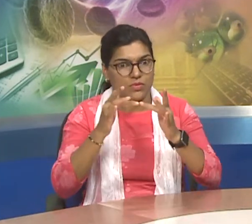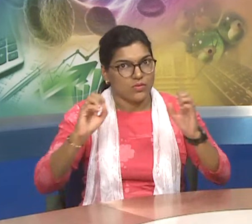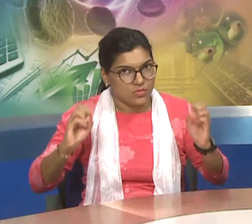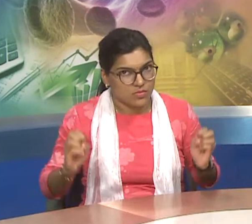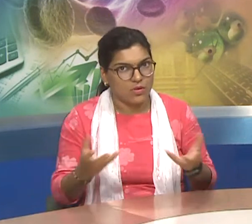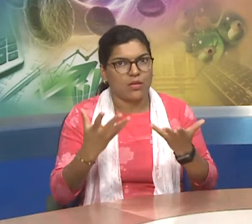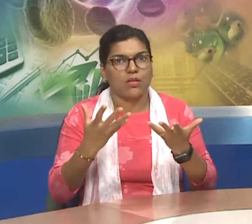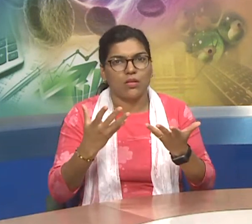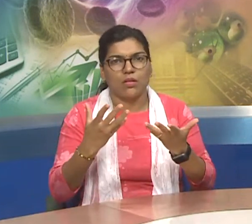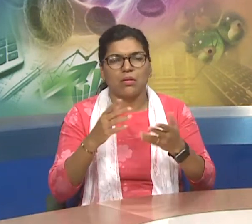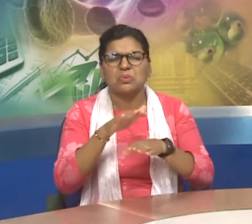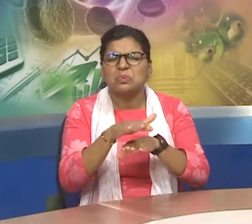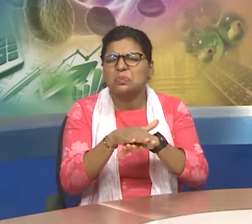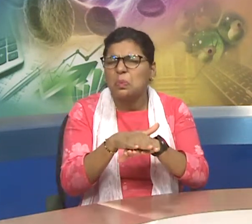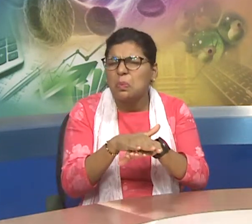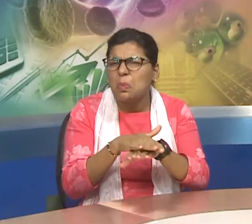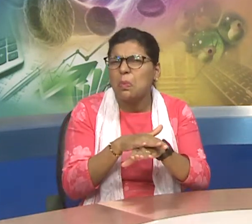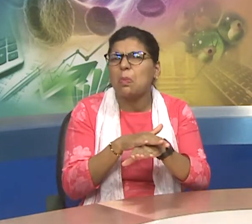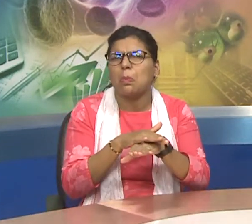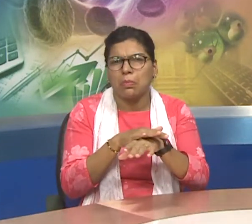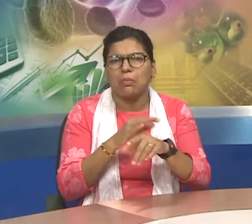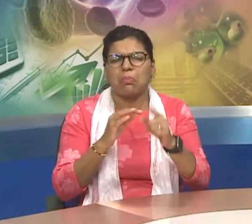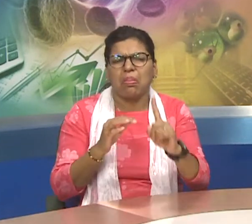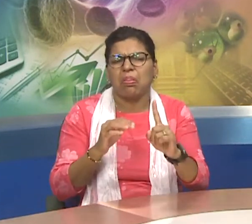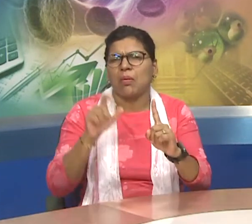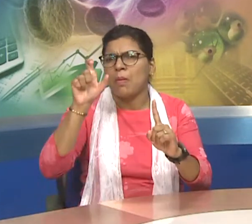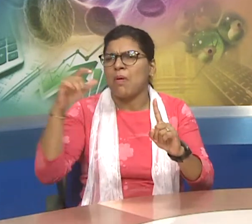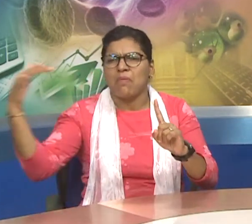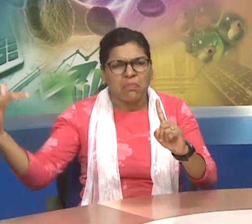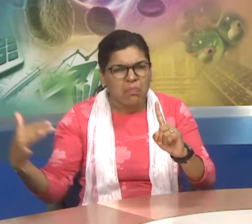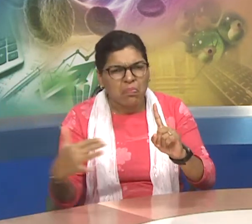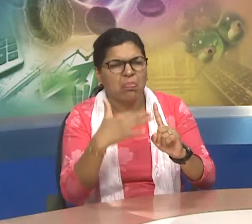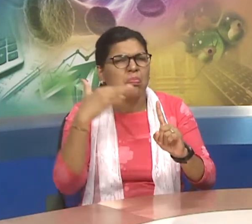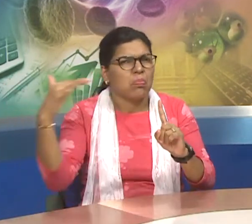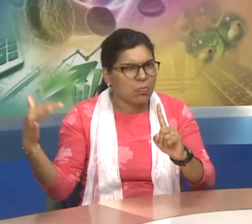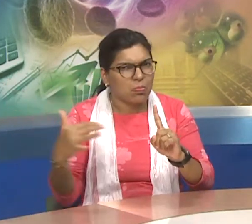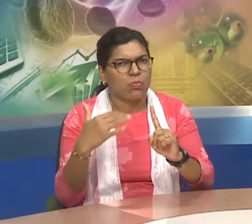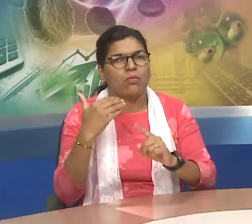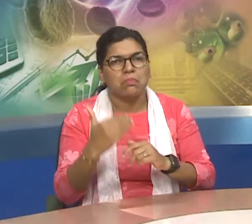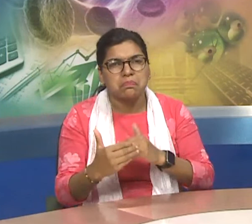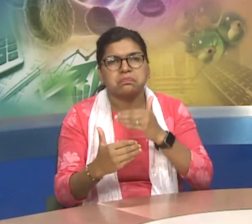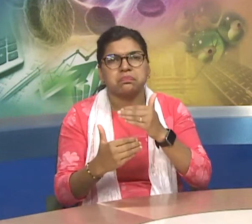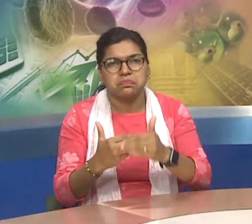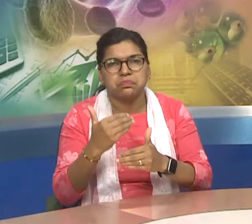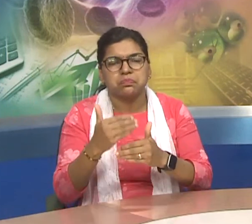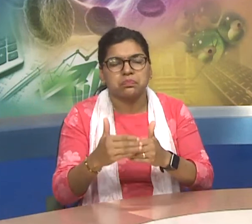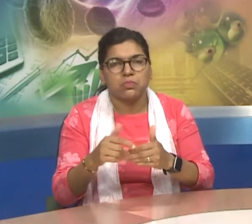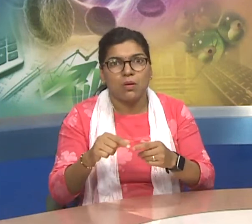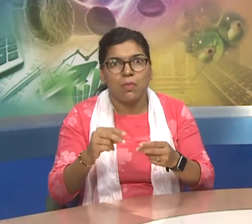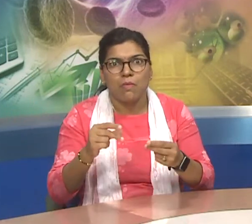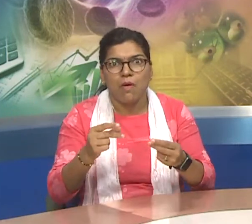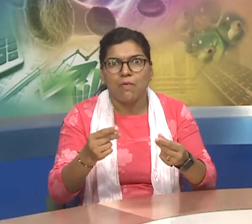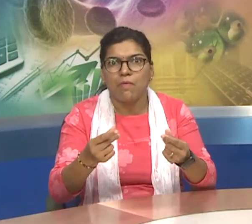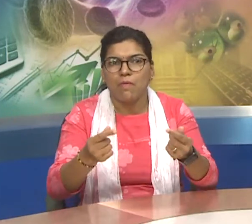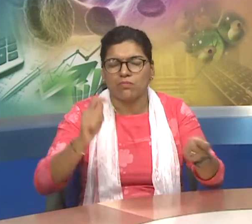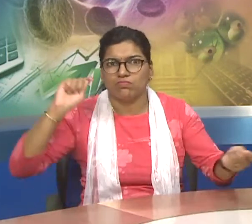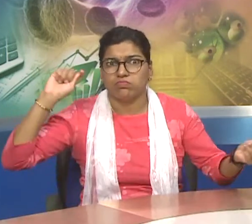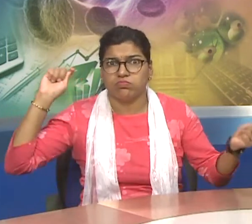We all know that internet came into existence in the year 1950s, and